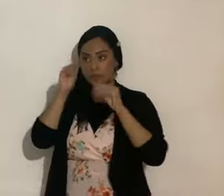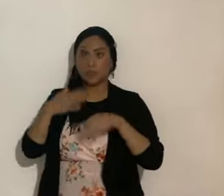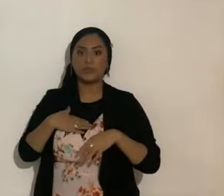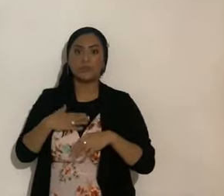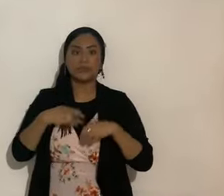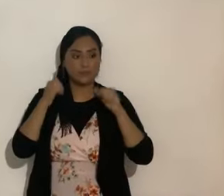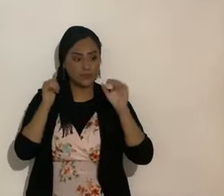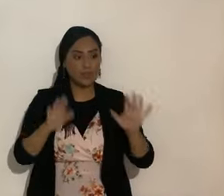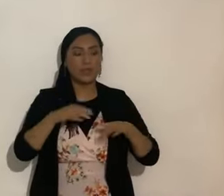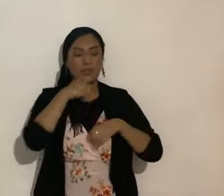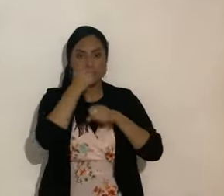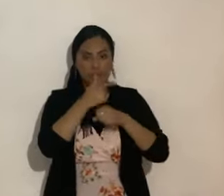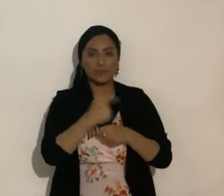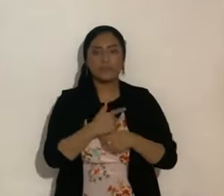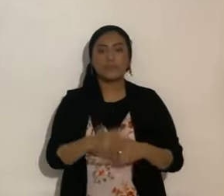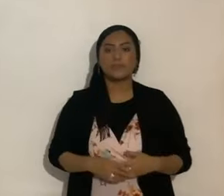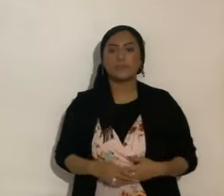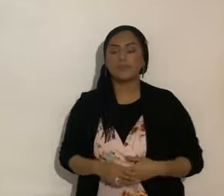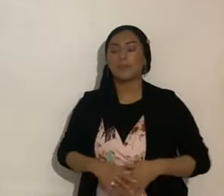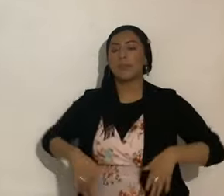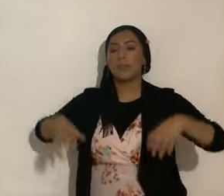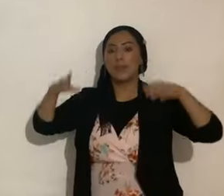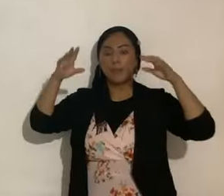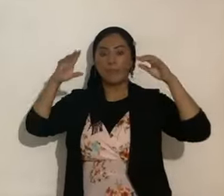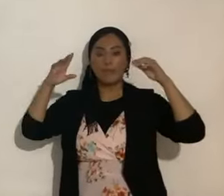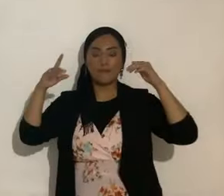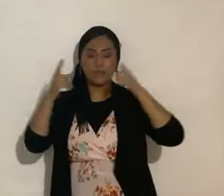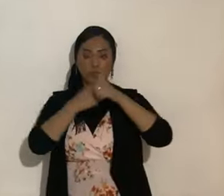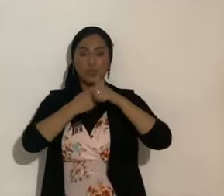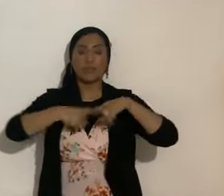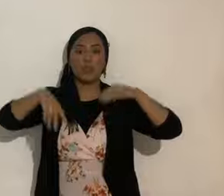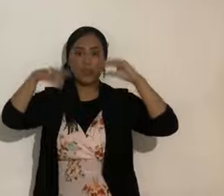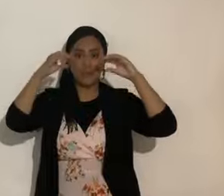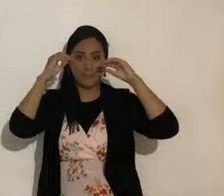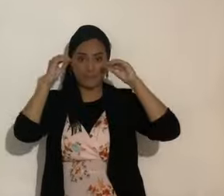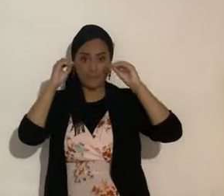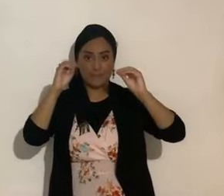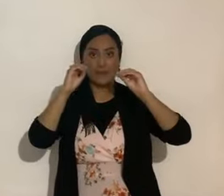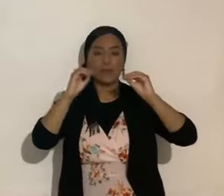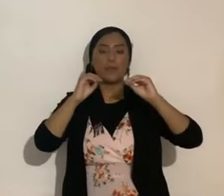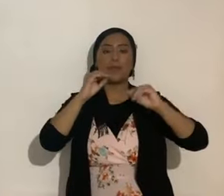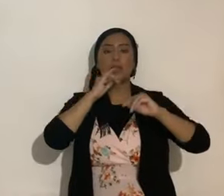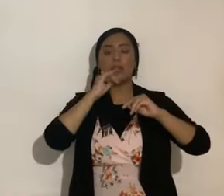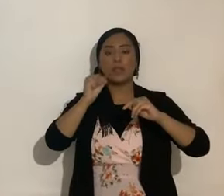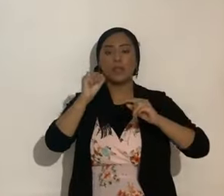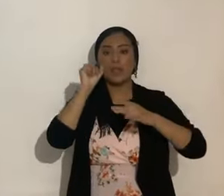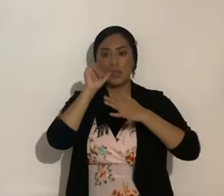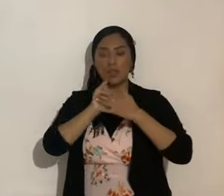bendecir el rebaño. La enseñanza principal de esta parábola es que las